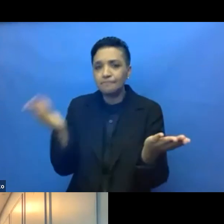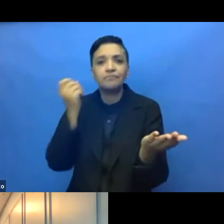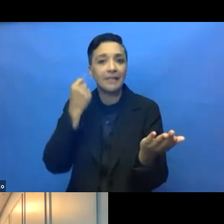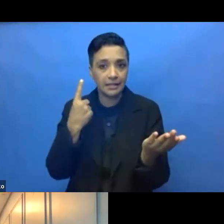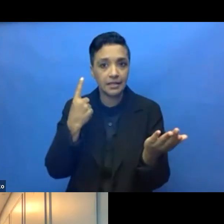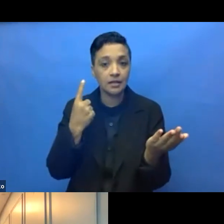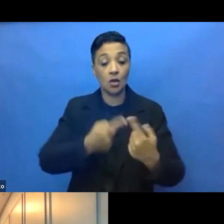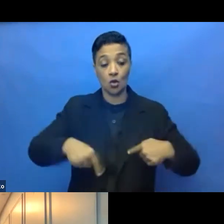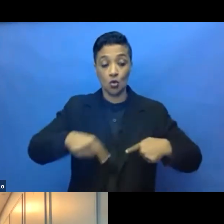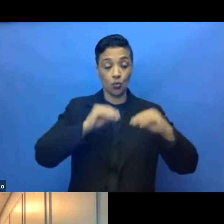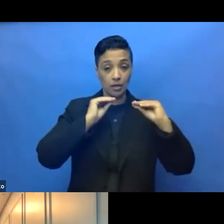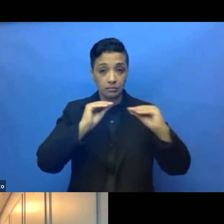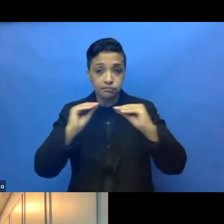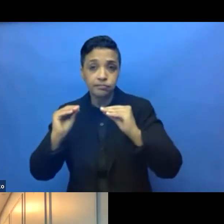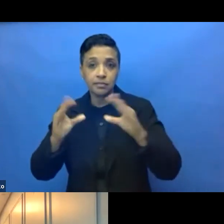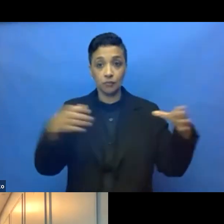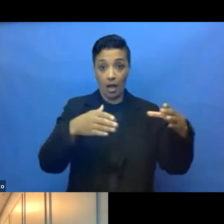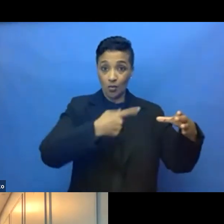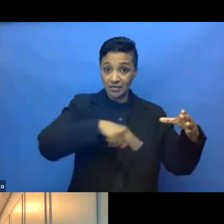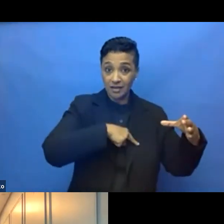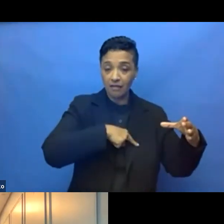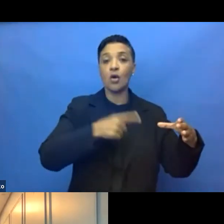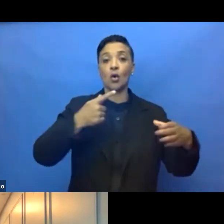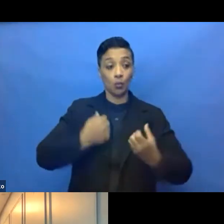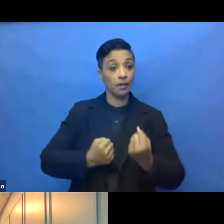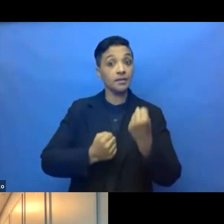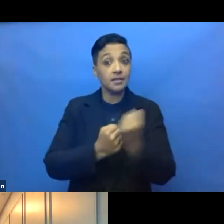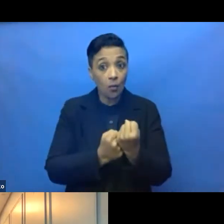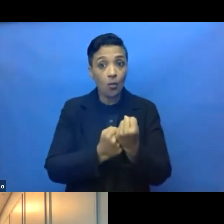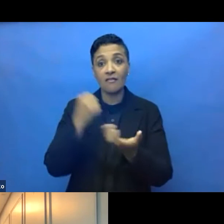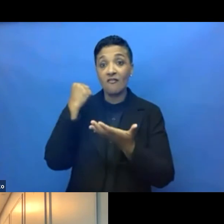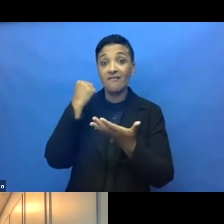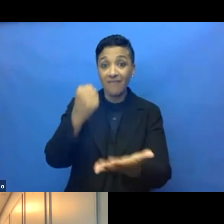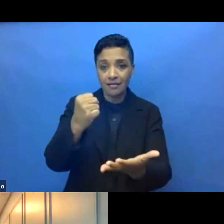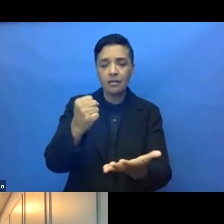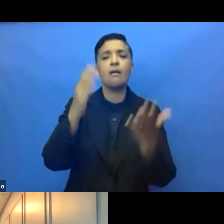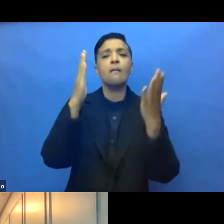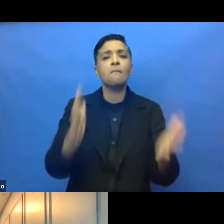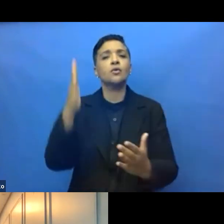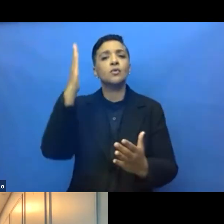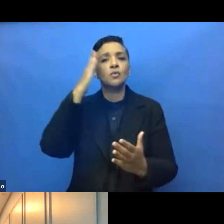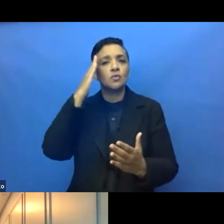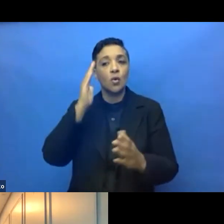avec les gens en situation de handicap comprennent beaucoup mieux leur situation.